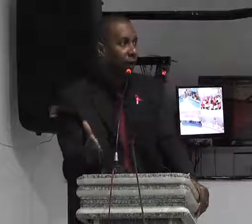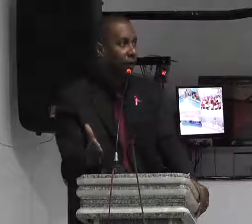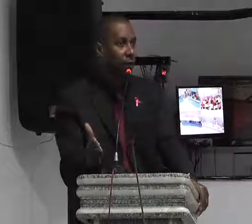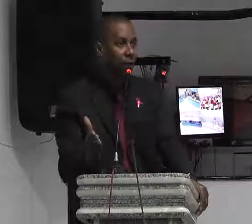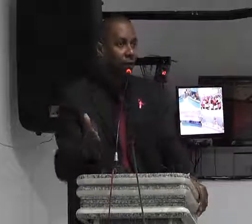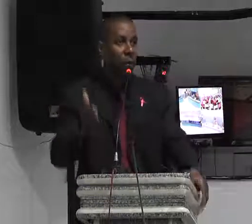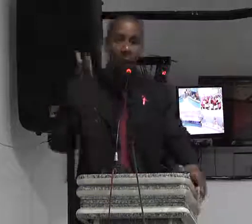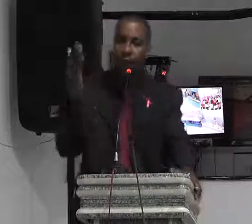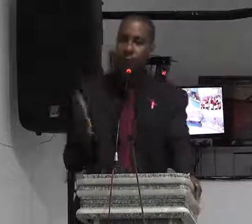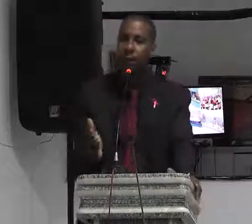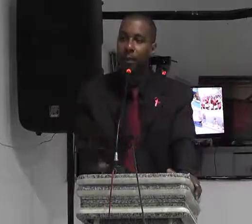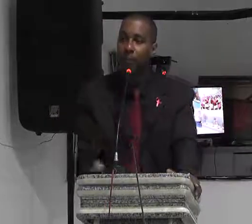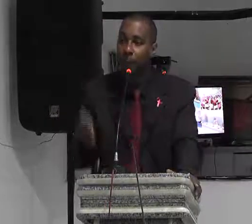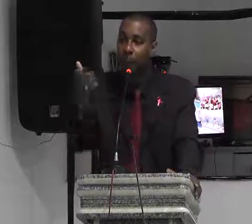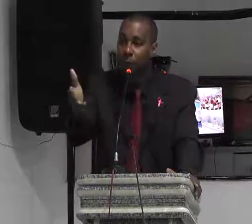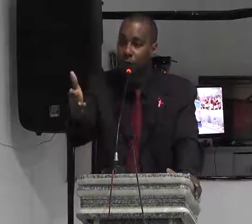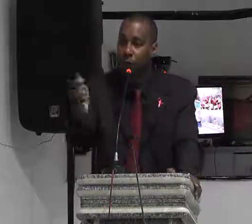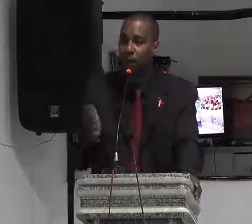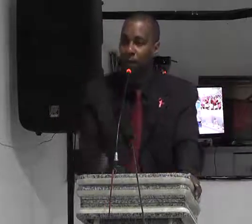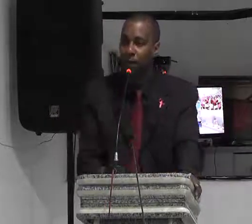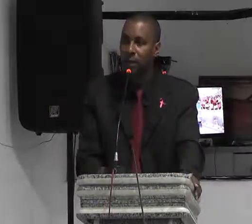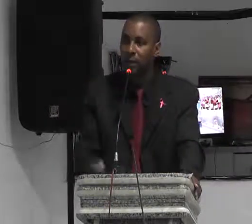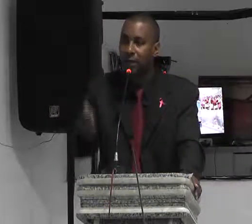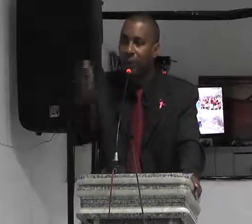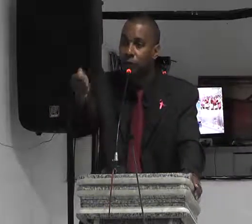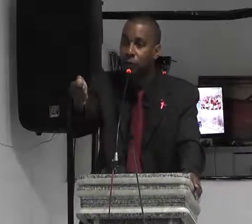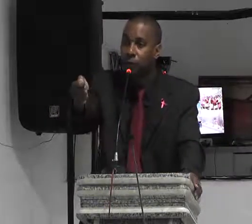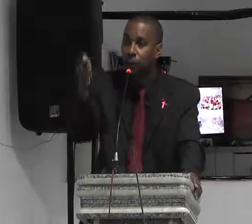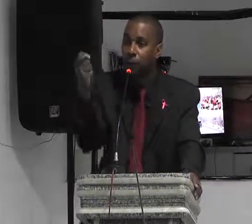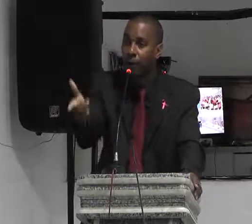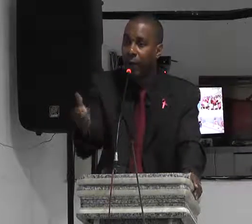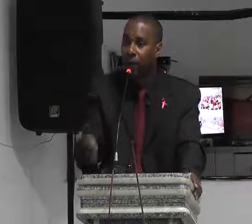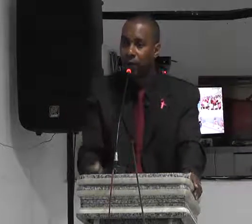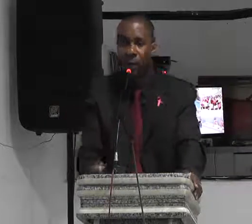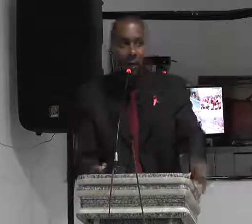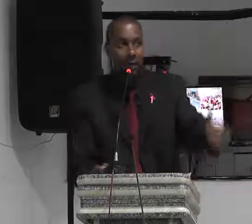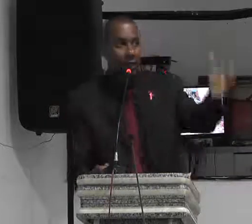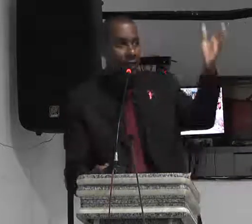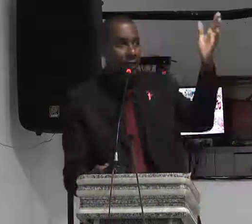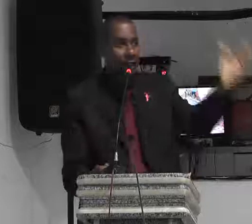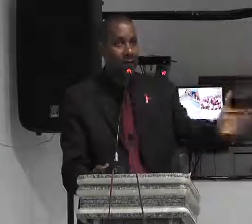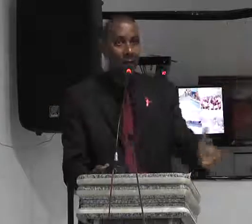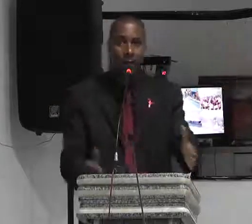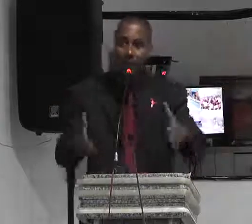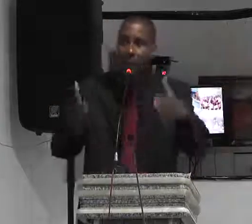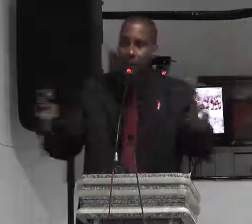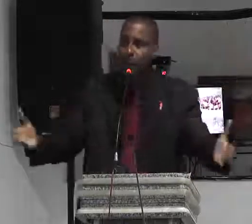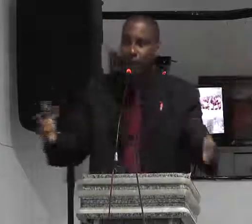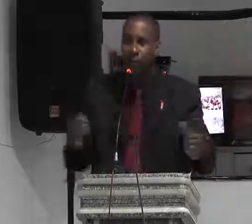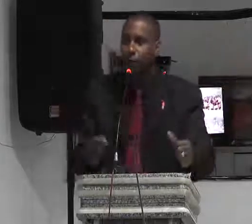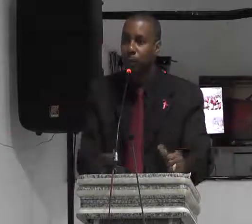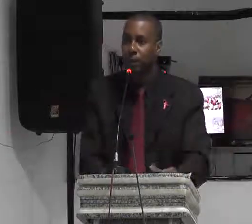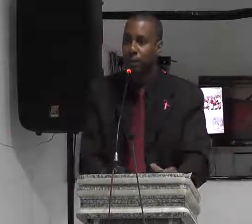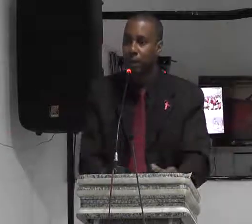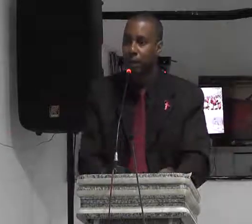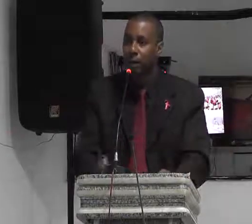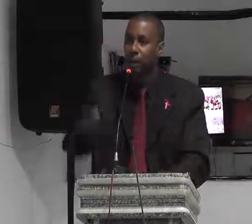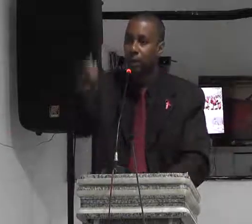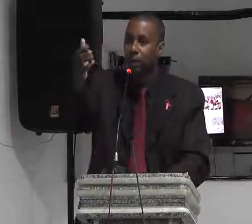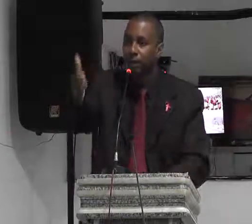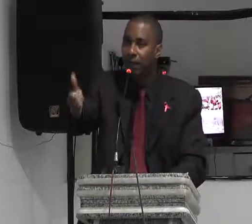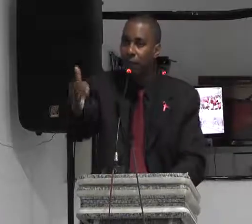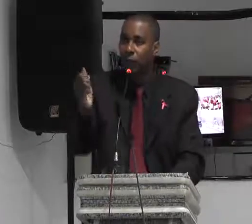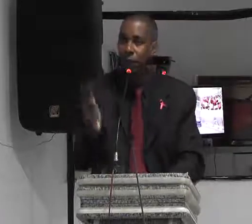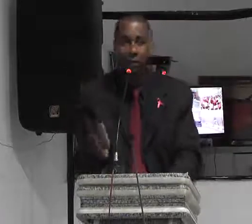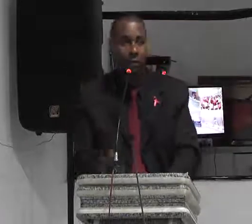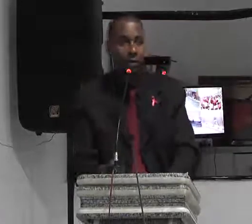de família ou a mãe de família que procura atrás de um emprego, atrás de seleção, que a gente sabe que é questão política.